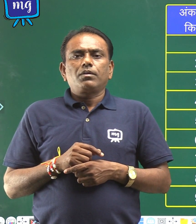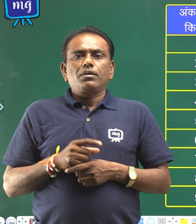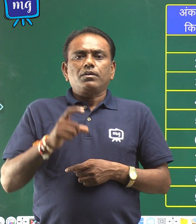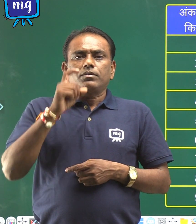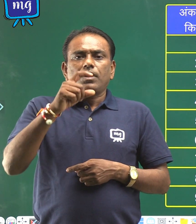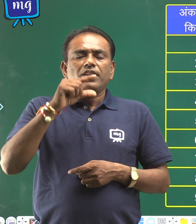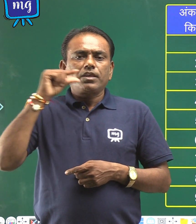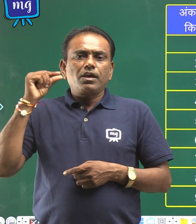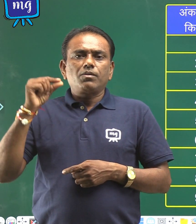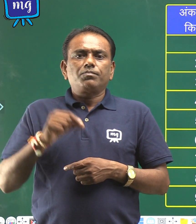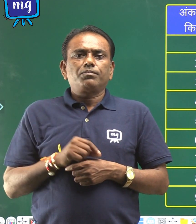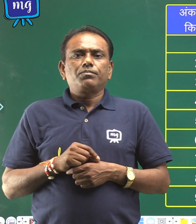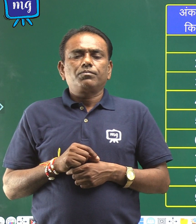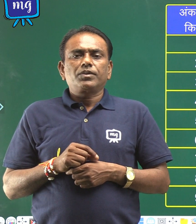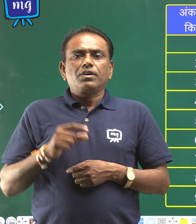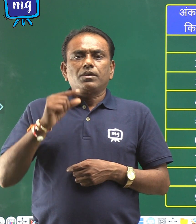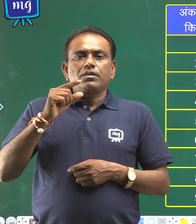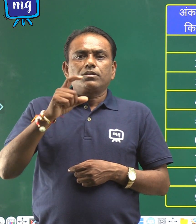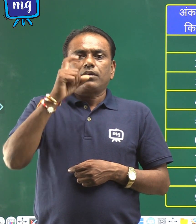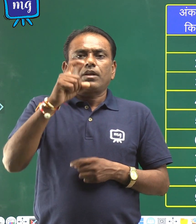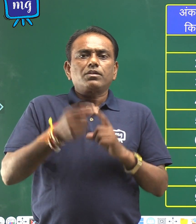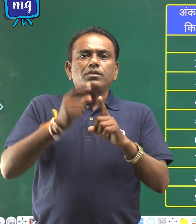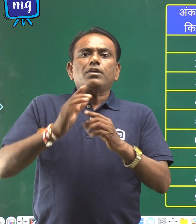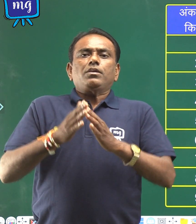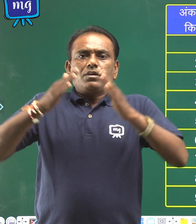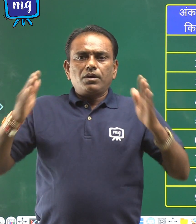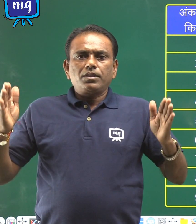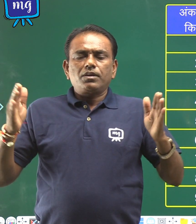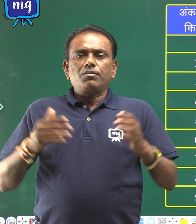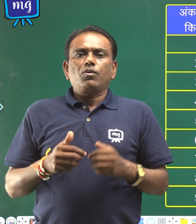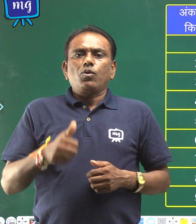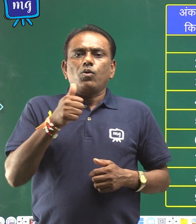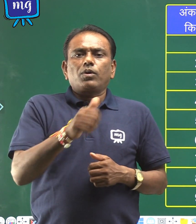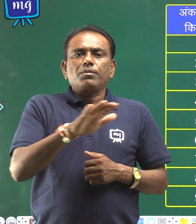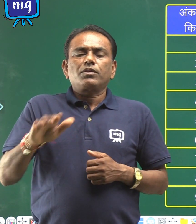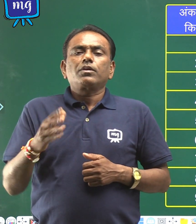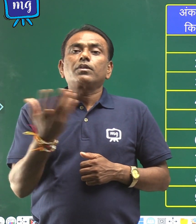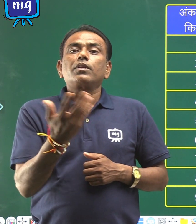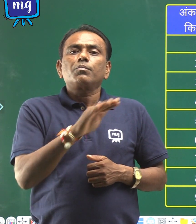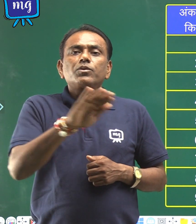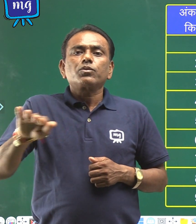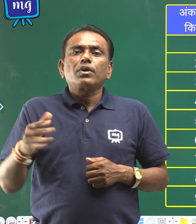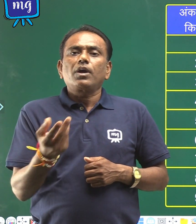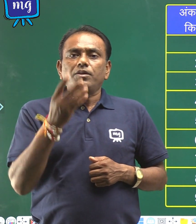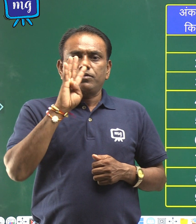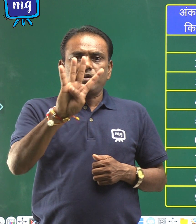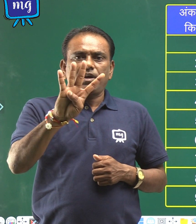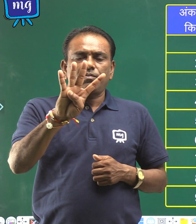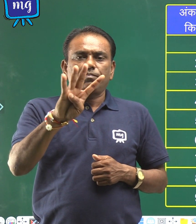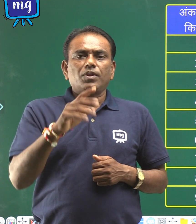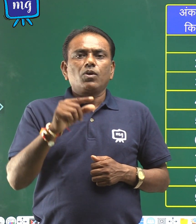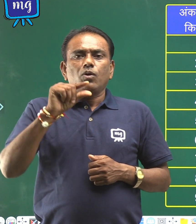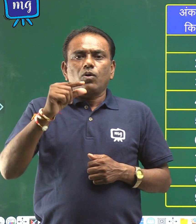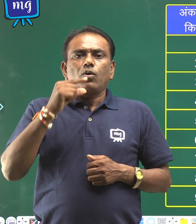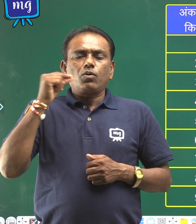7 या 7 से अधिक। ठीक है बच्चों, कितने बच्चों का है? 4 और